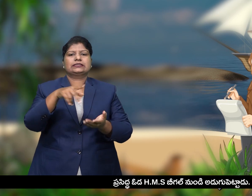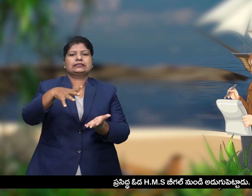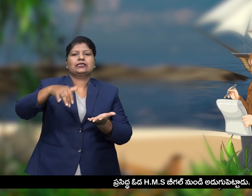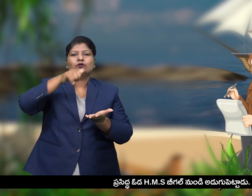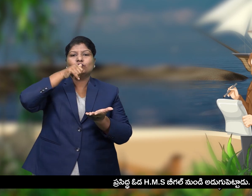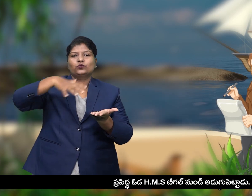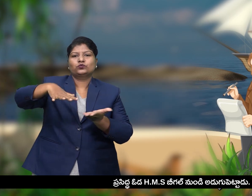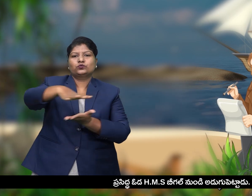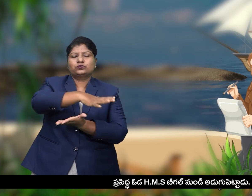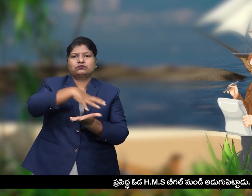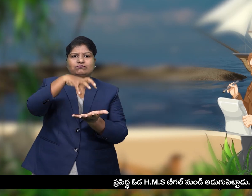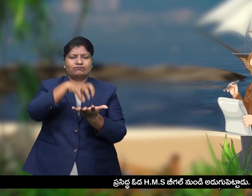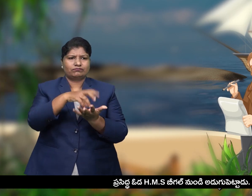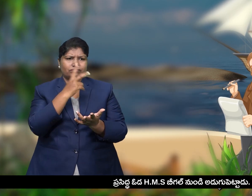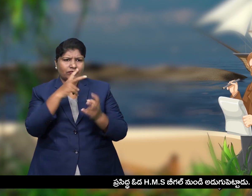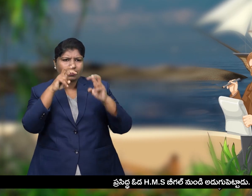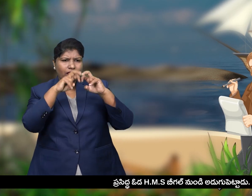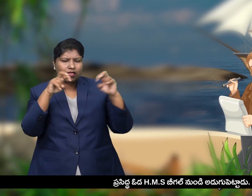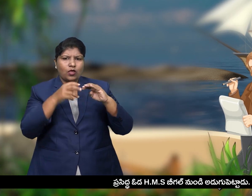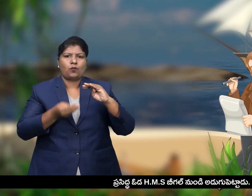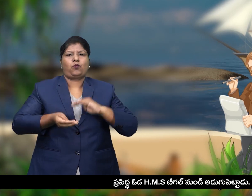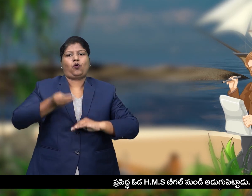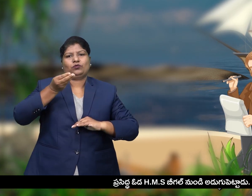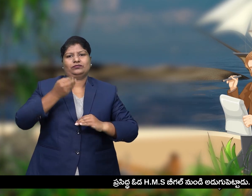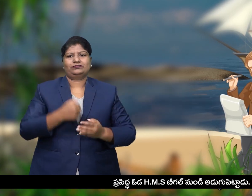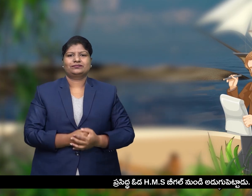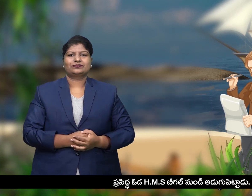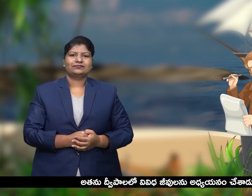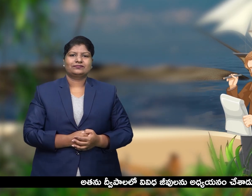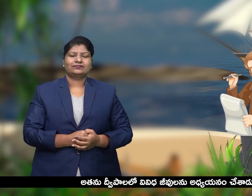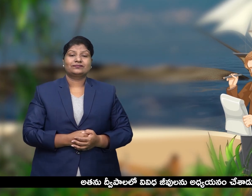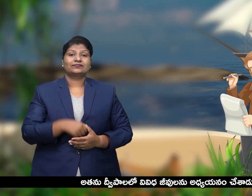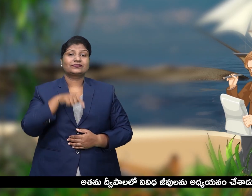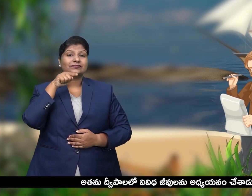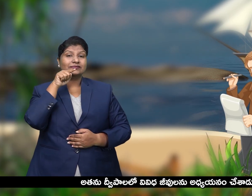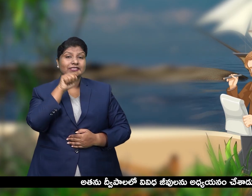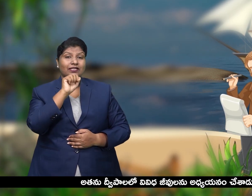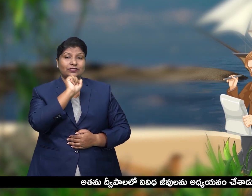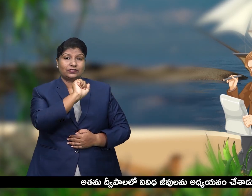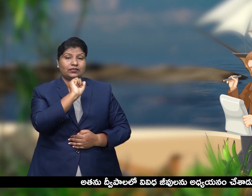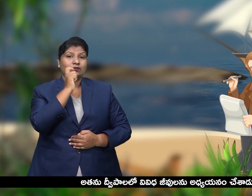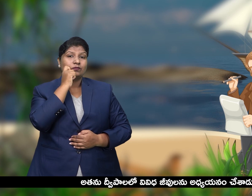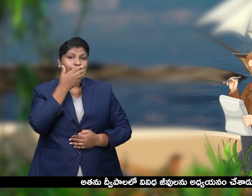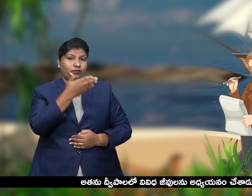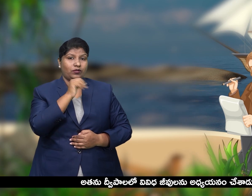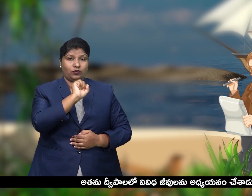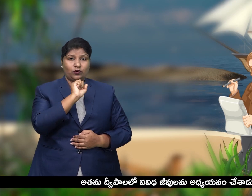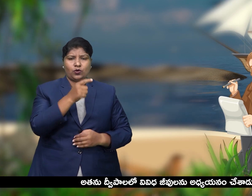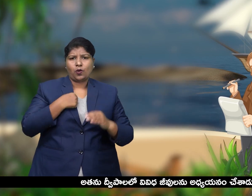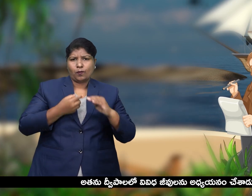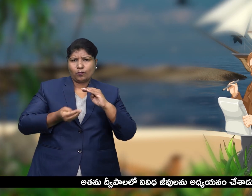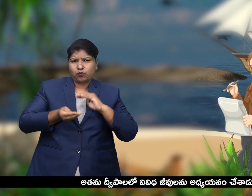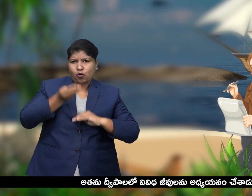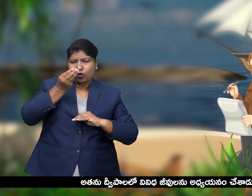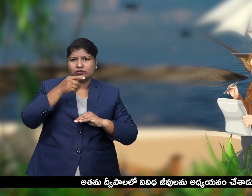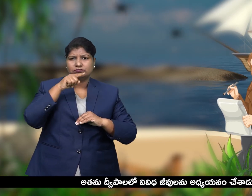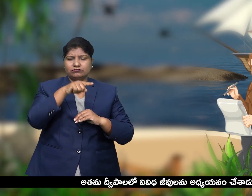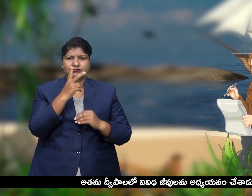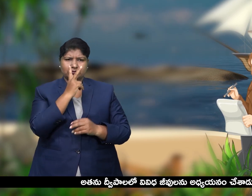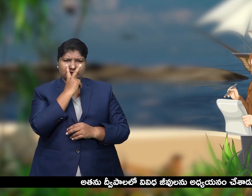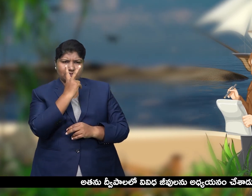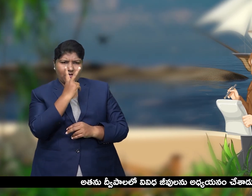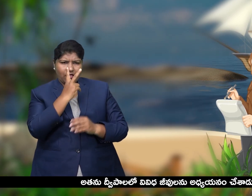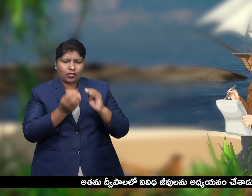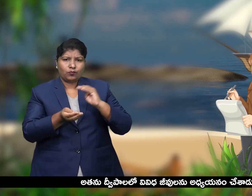ప్రసిద్ధ ఓడ HMS బీగల్ నుండి అడుగుపెట్టాడు. అతను ద్వీపాలలో వివిధ జీవులను